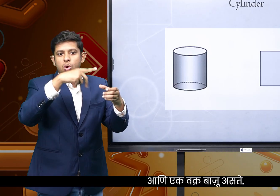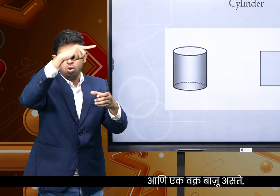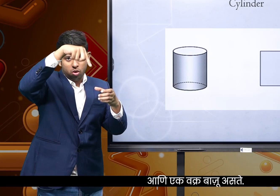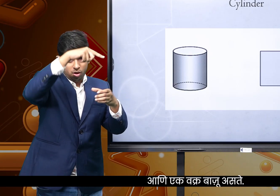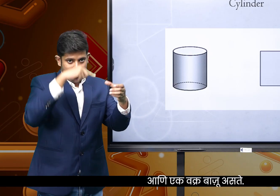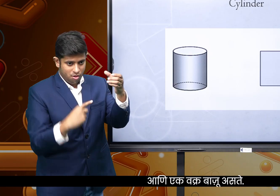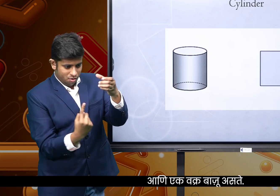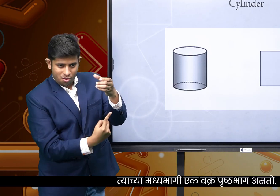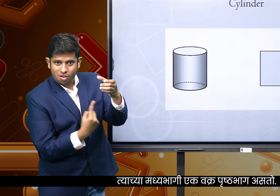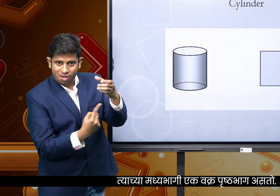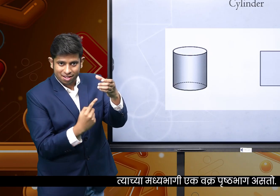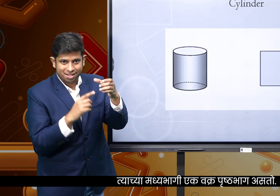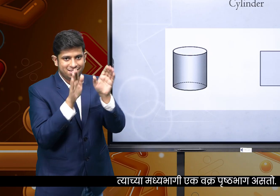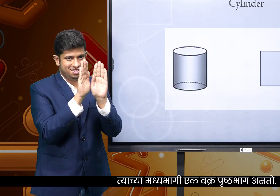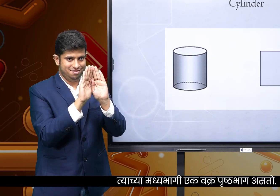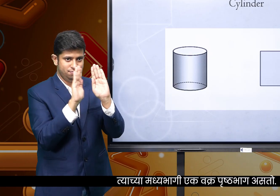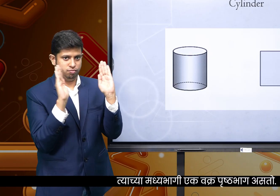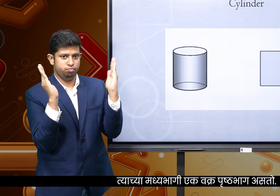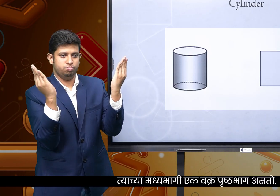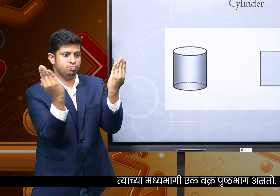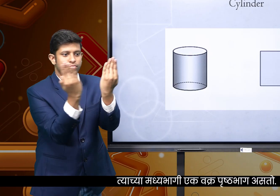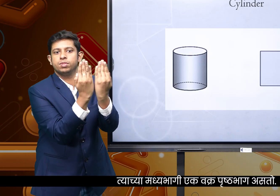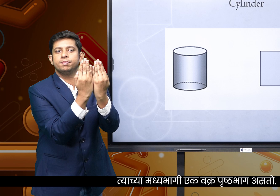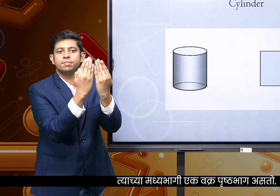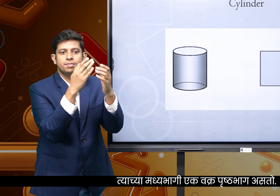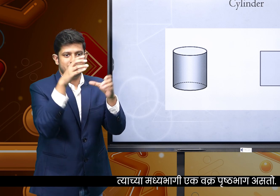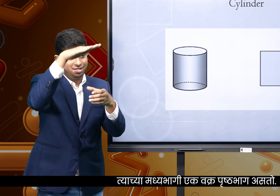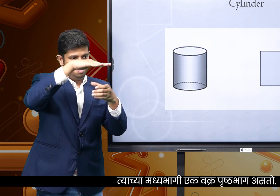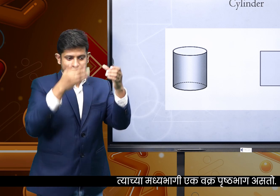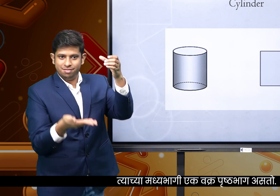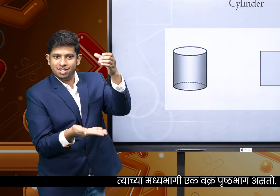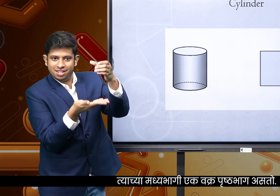असते। त्याच्या मध्यभागी एक वक्र पृष्ठभाग असतो।